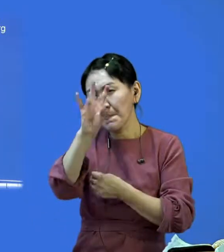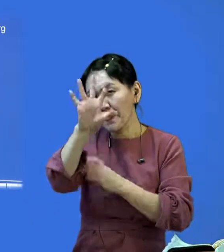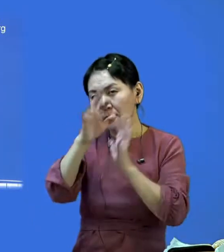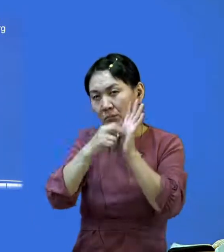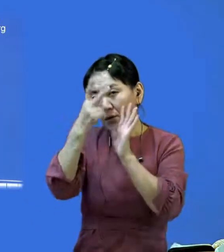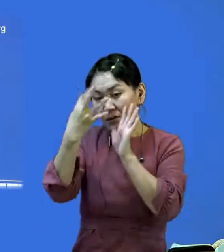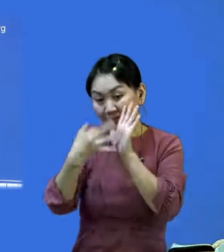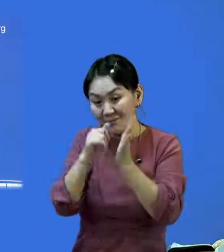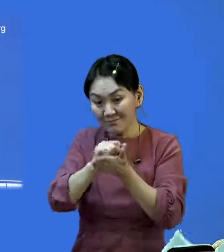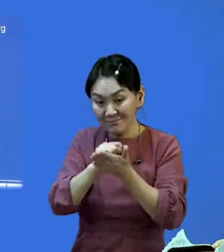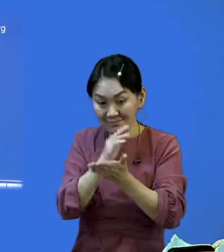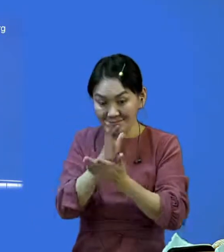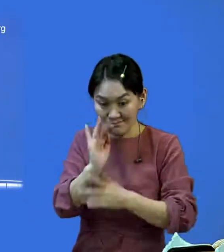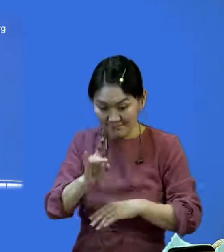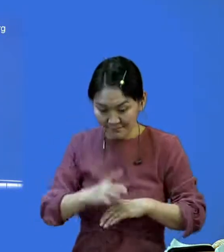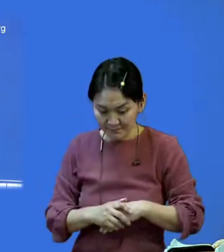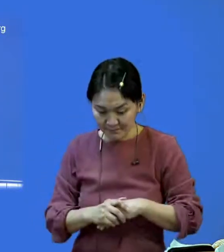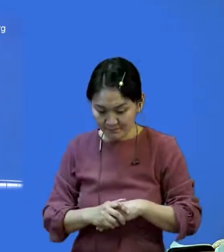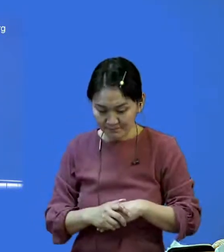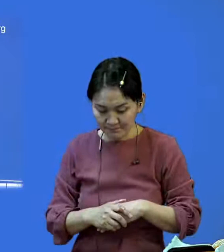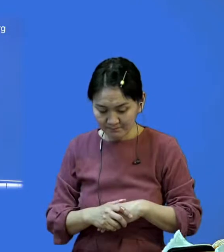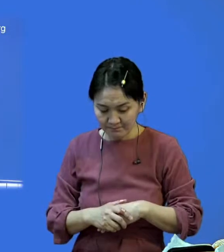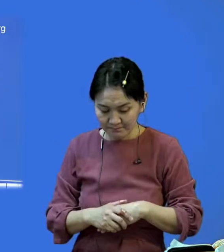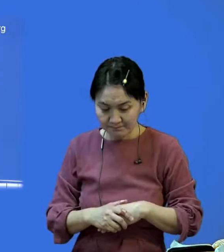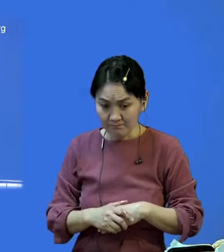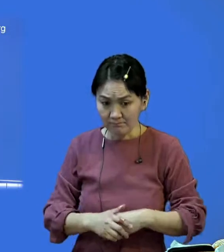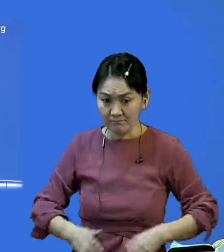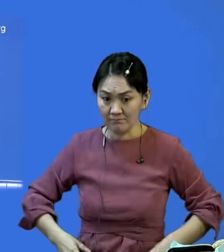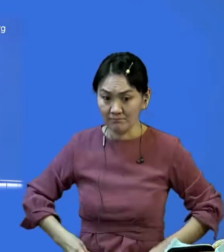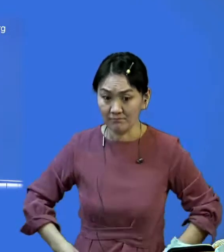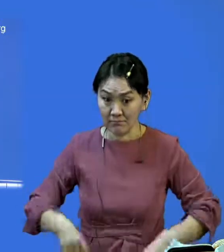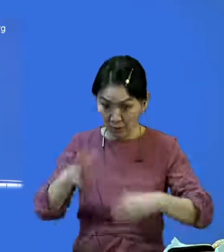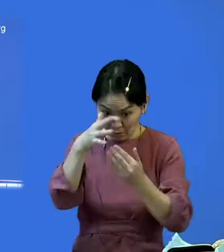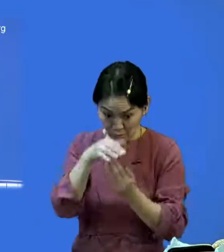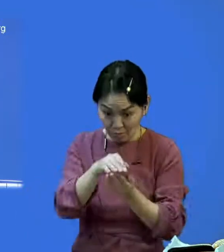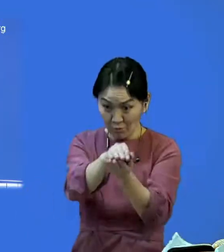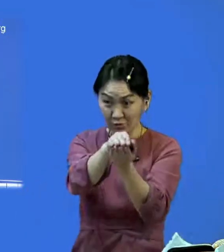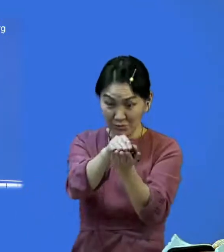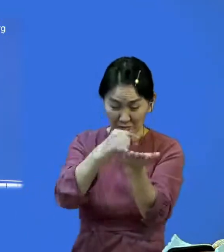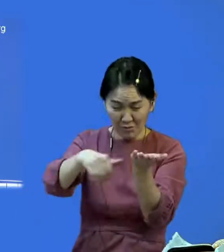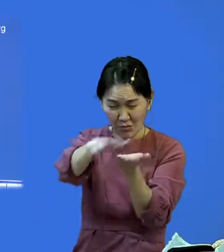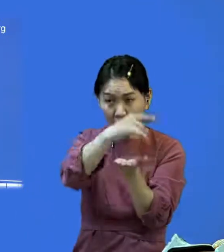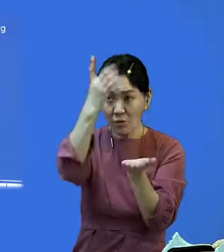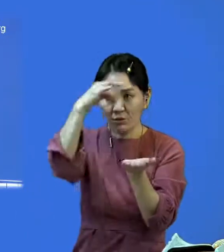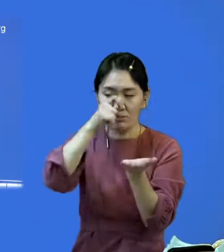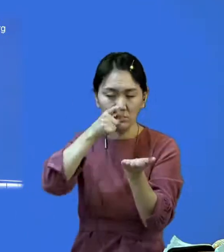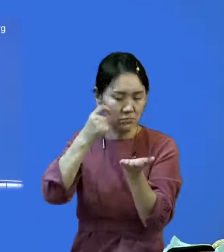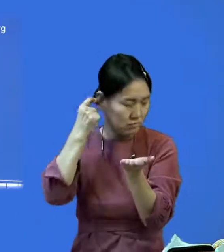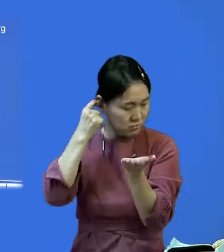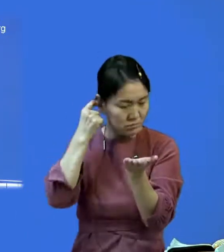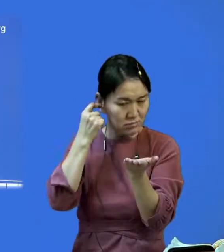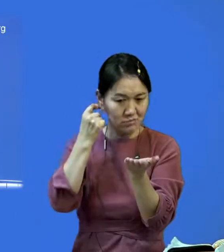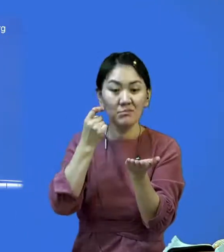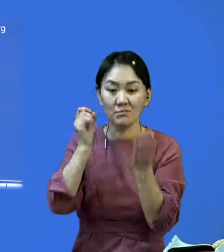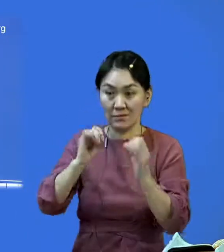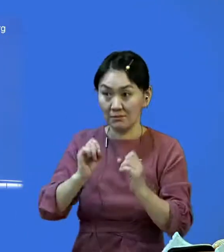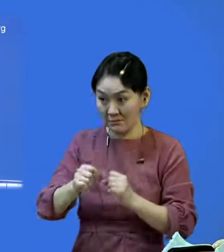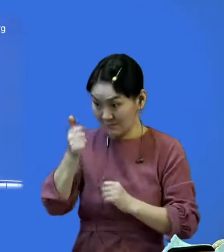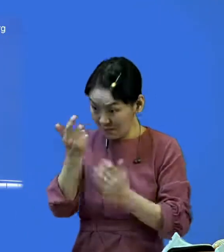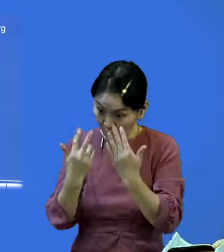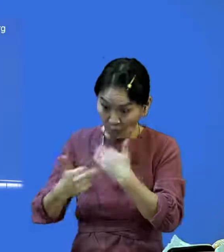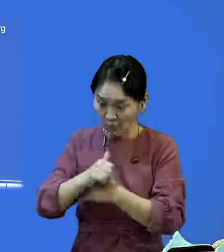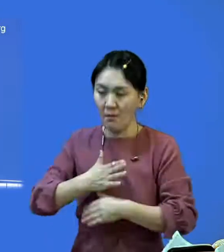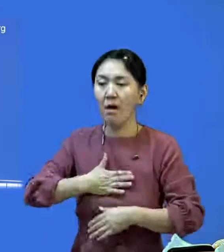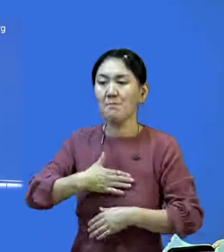харвал тэмээ булшинд багсад бүгд түүний дууг сонсох болно. Сайныг үйлсэн нь амийн амьдлалд,